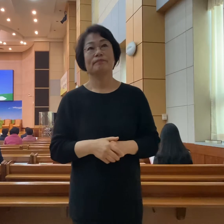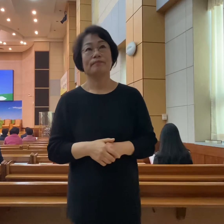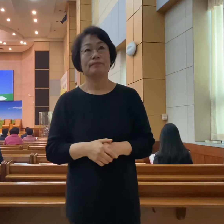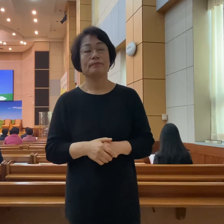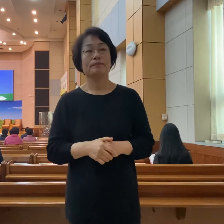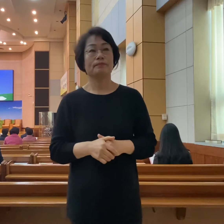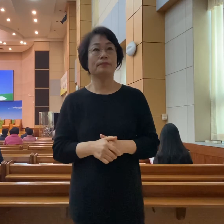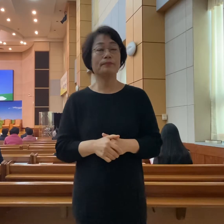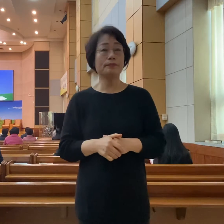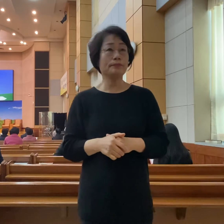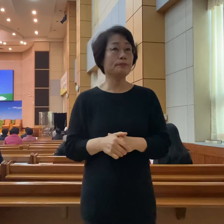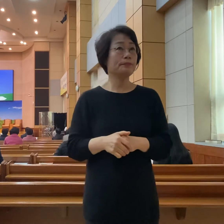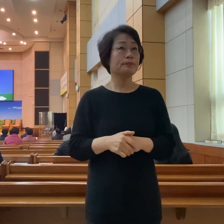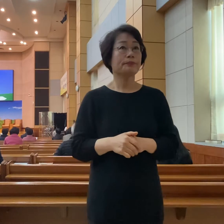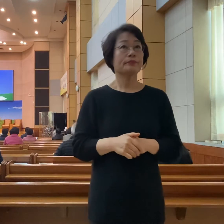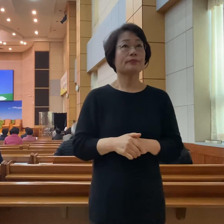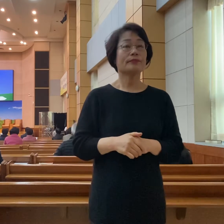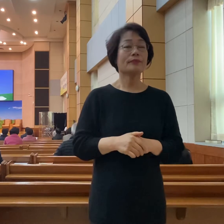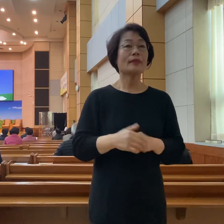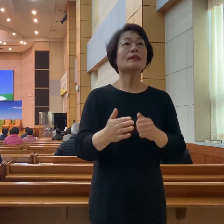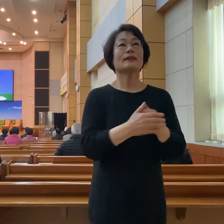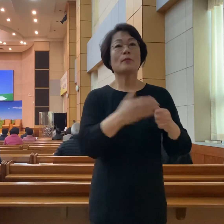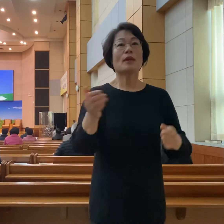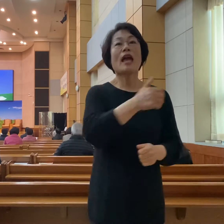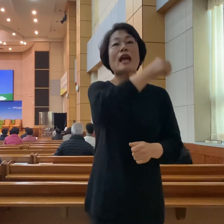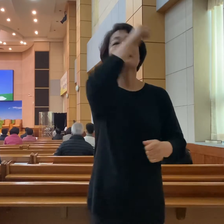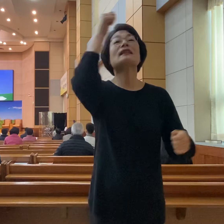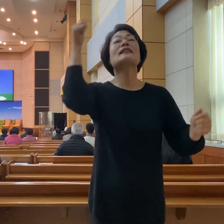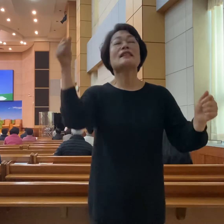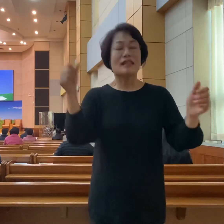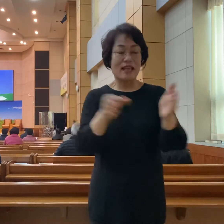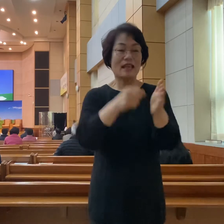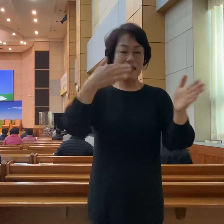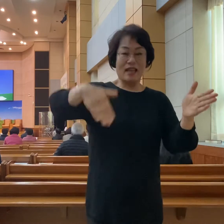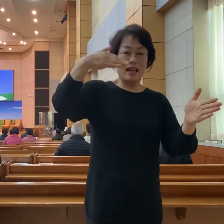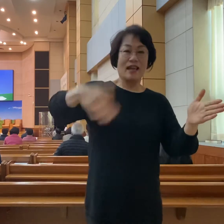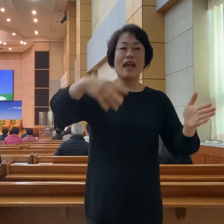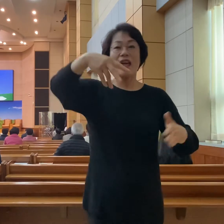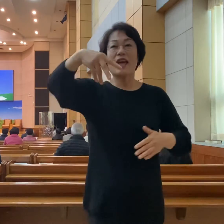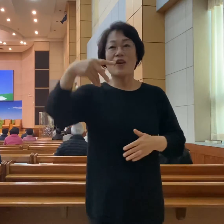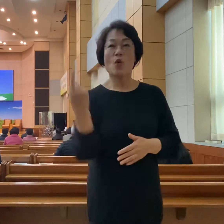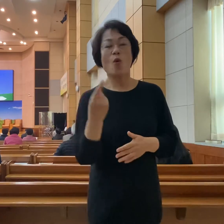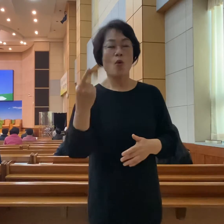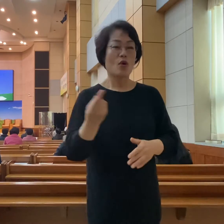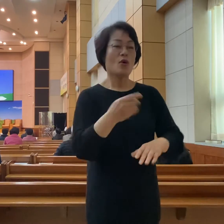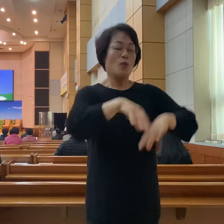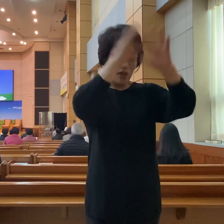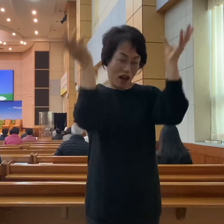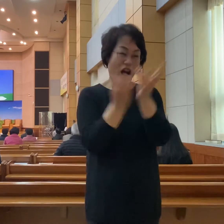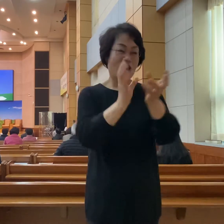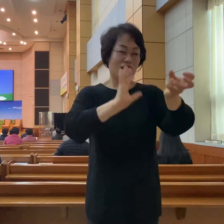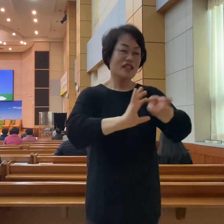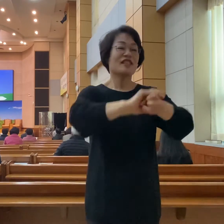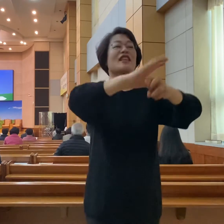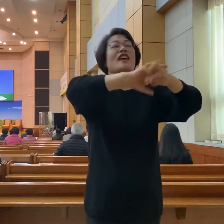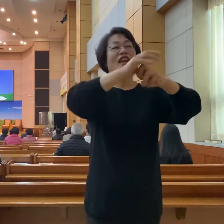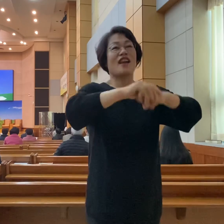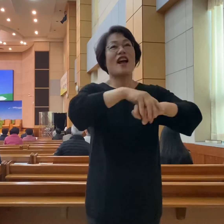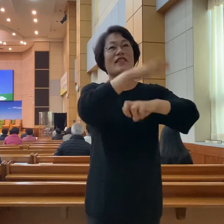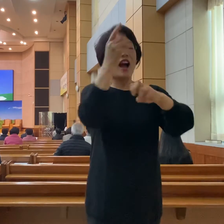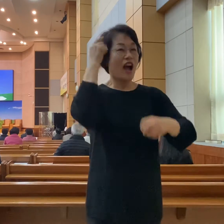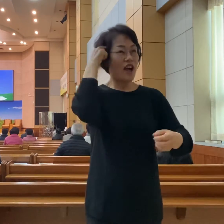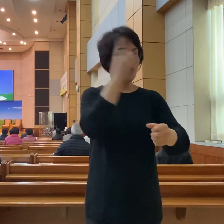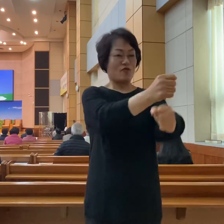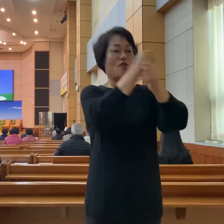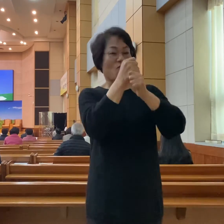하겠습니다만, 그러니까 인생이 대단하다 하더라도 그 전 세계가 달라붙어도 이 코로나 바이러스 눈에 보이도